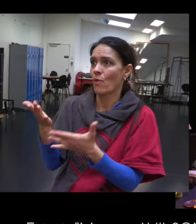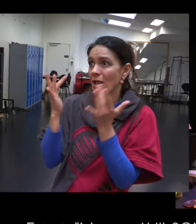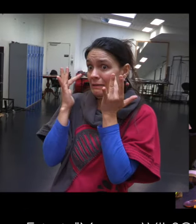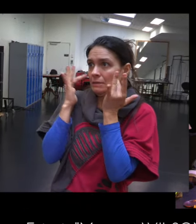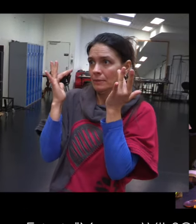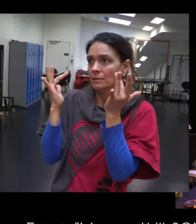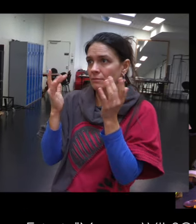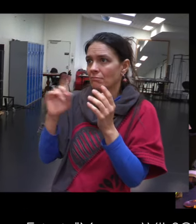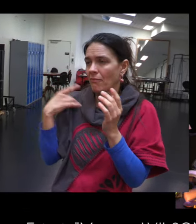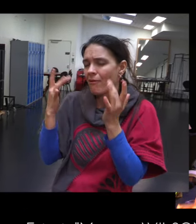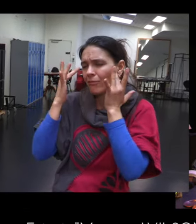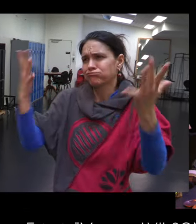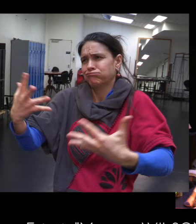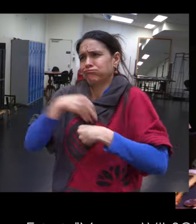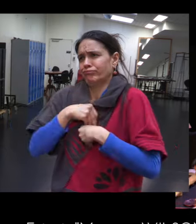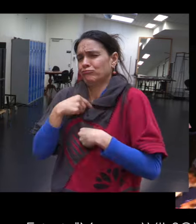d'objets et la marionnette.